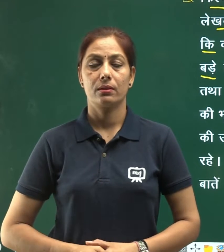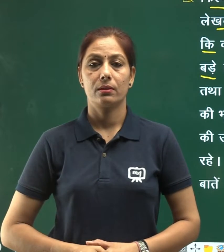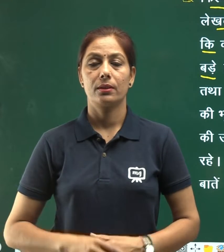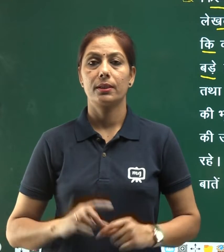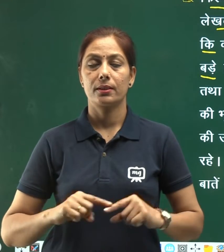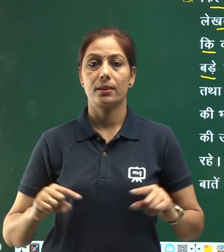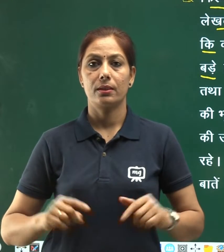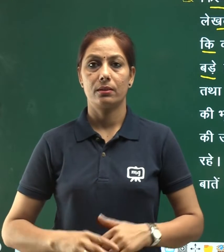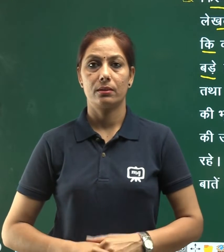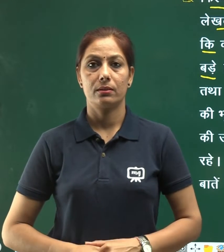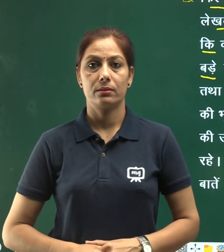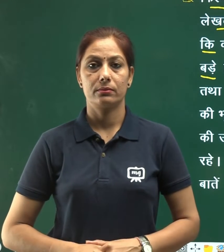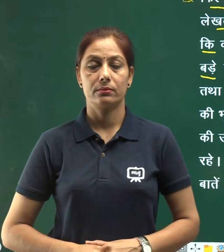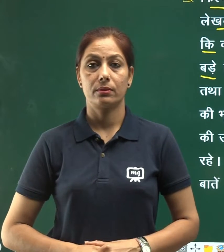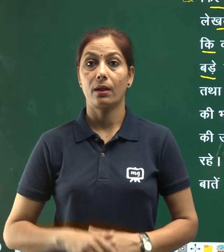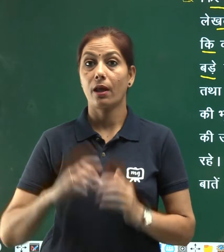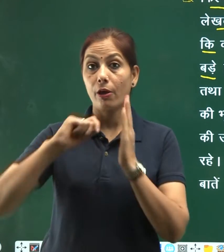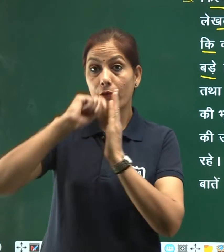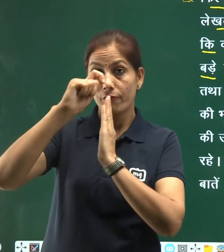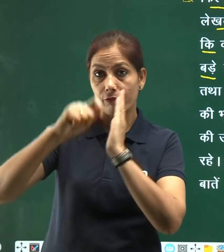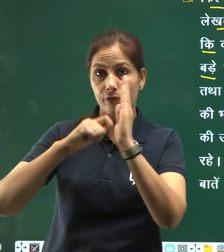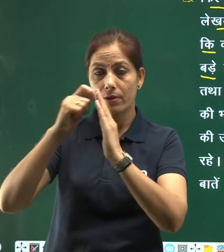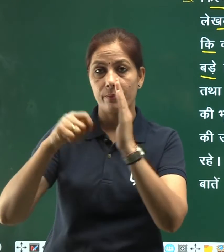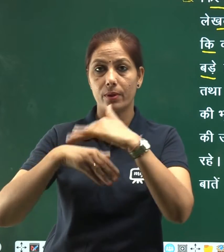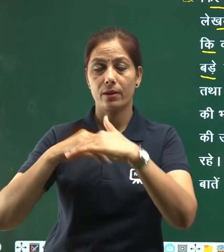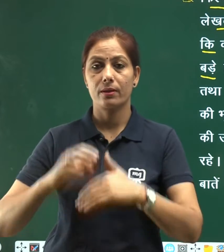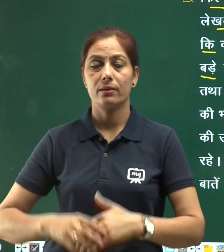तथा फिल्म में